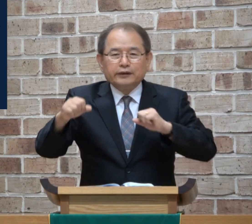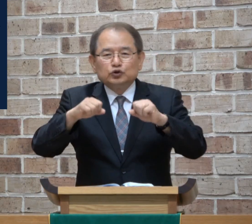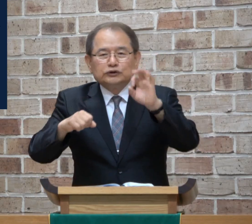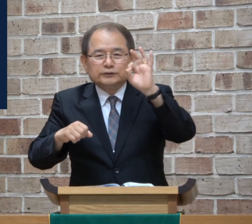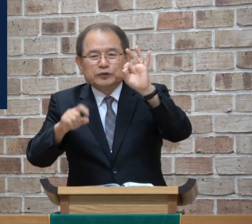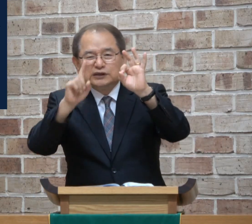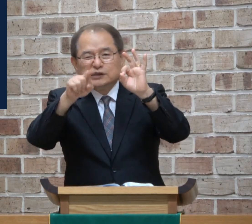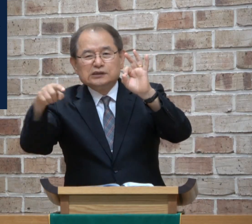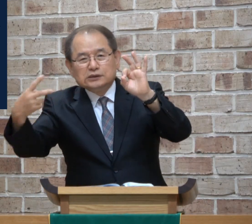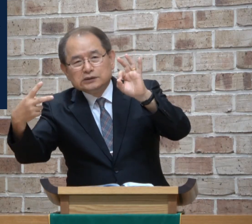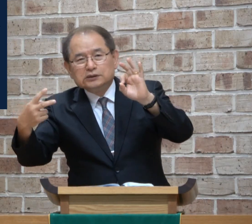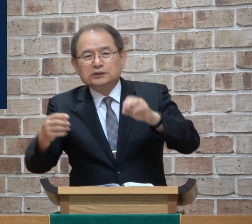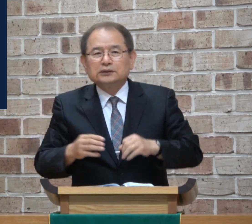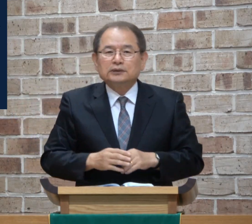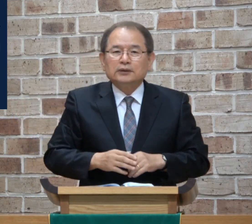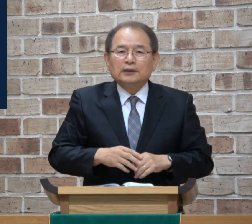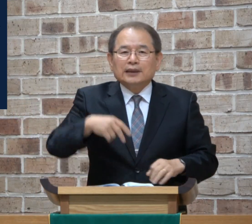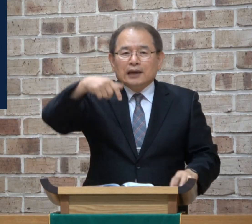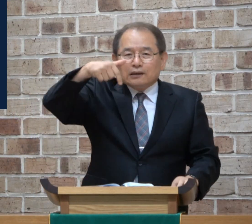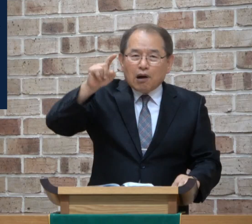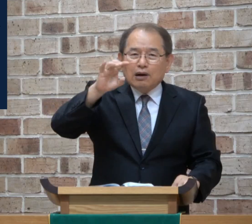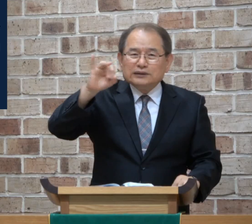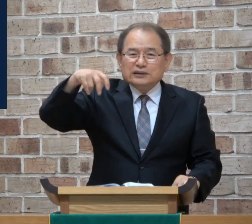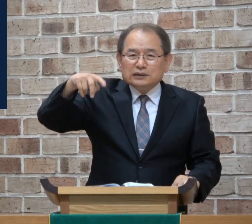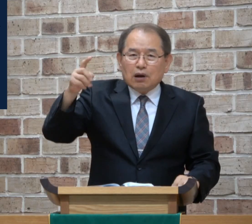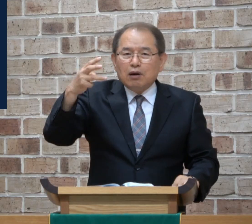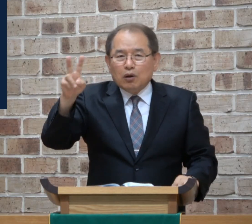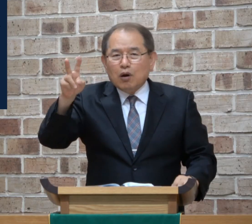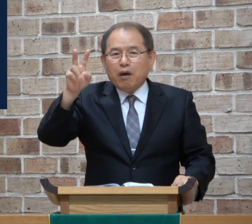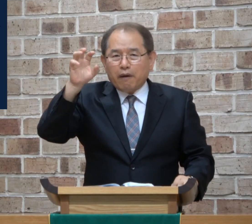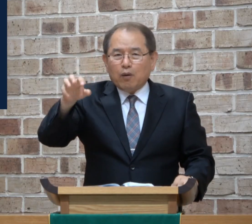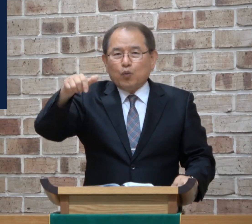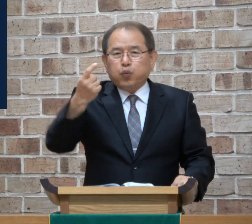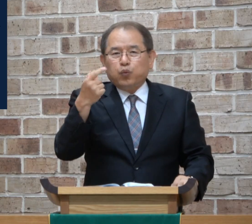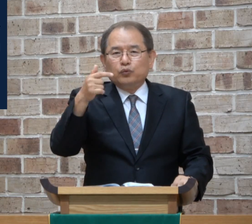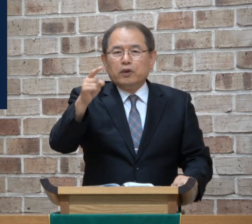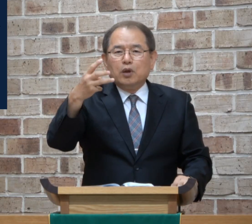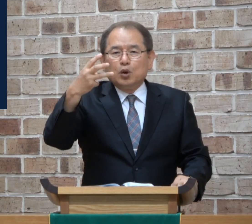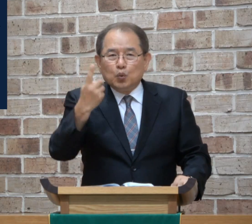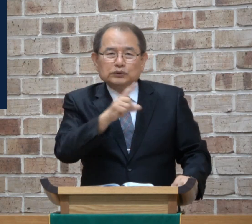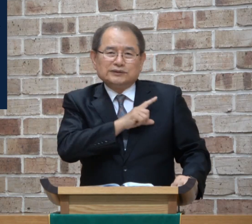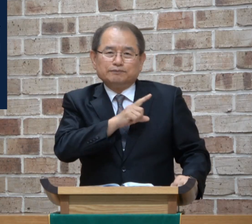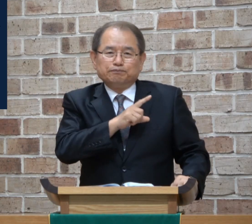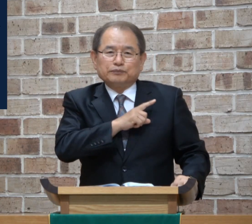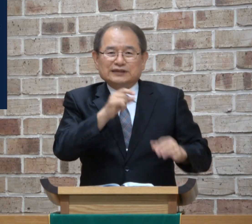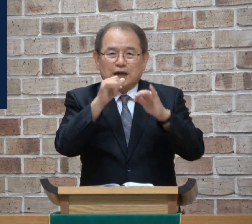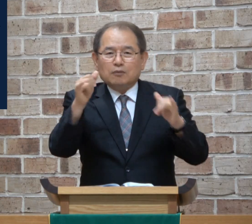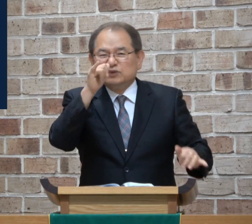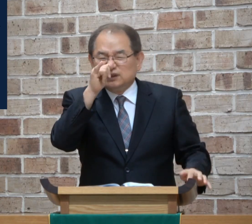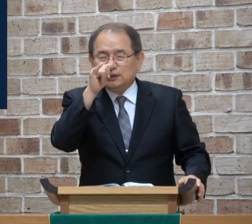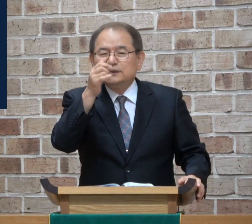사도행전 10장 1절에서 2절 말씀입니다. 가이사라에 고넬료라 하는 사람이 있으니